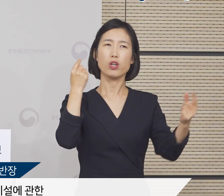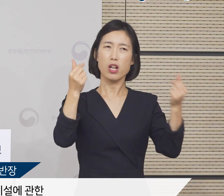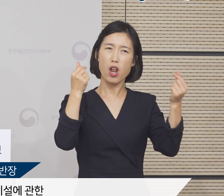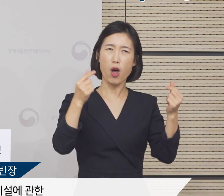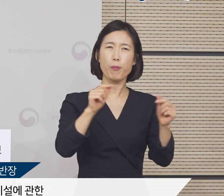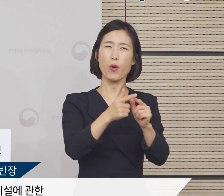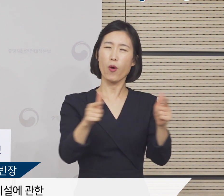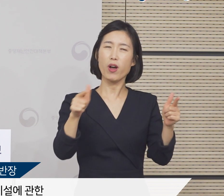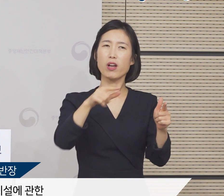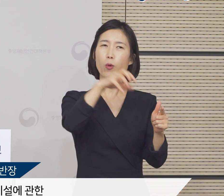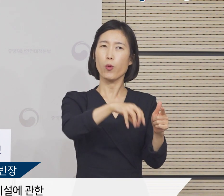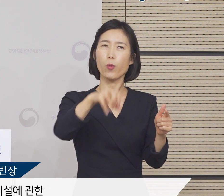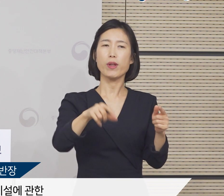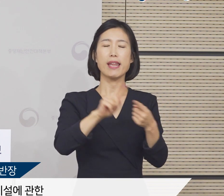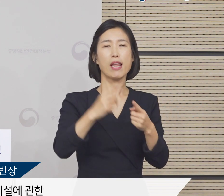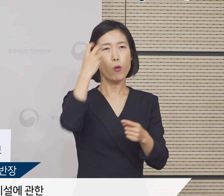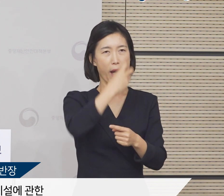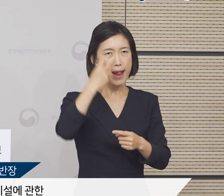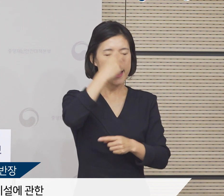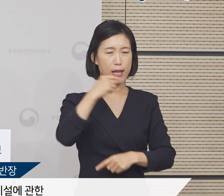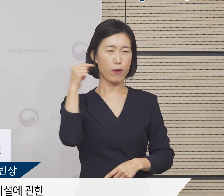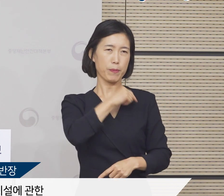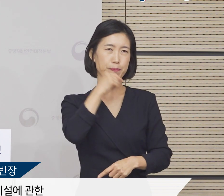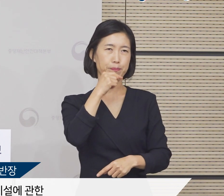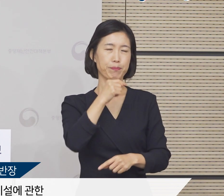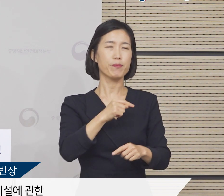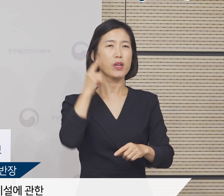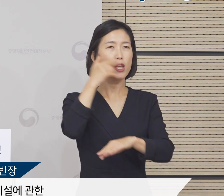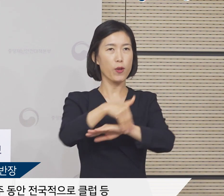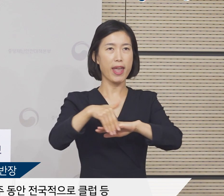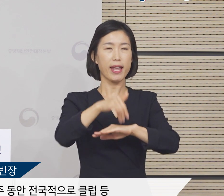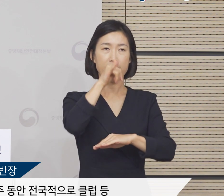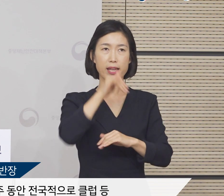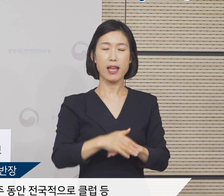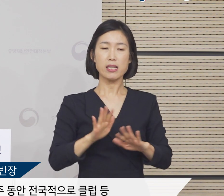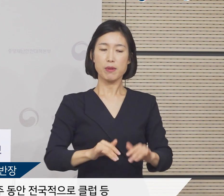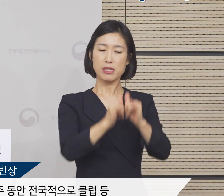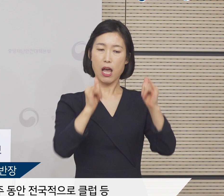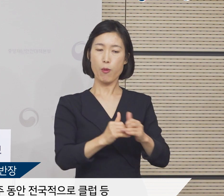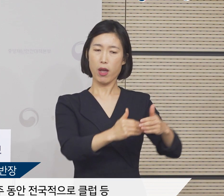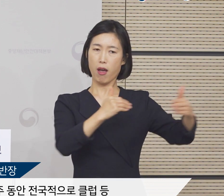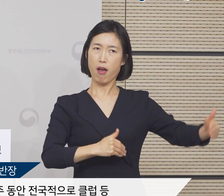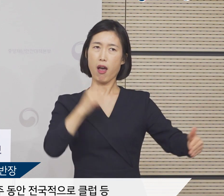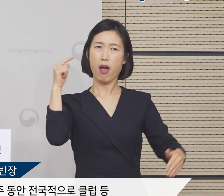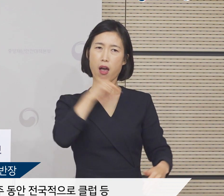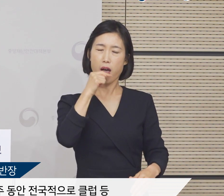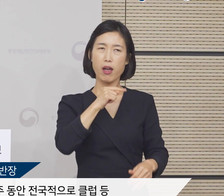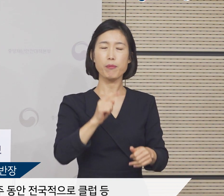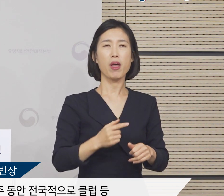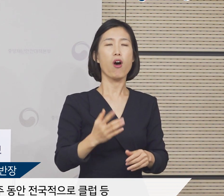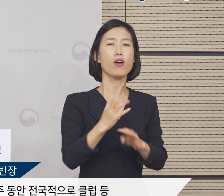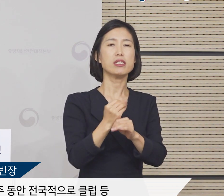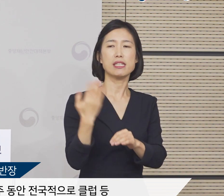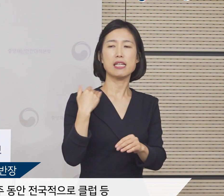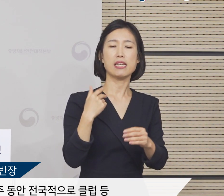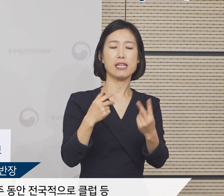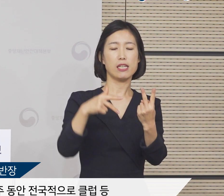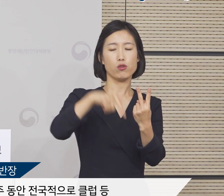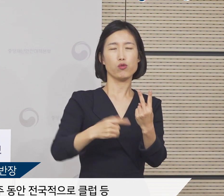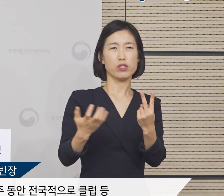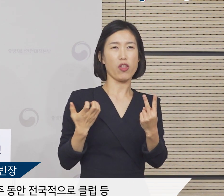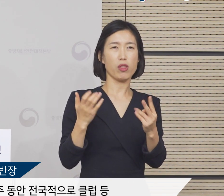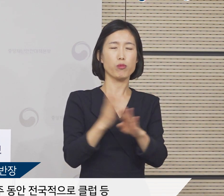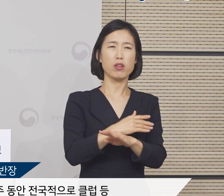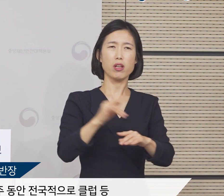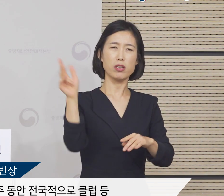유흥시설에 관한 관리 강화를 추진할 예정입니다. 강화된 사회적 거리두기를 시행한 지난 2주 동안